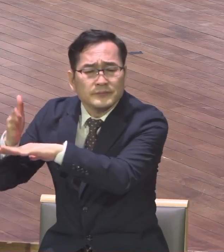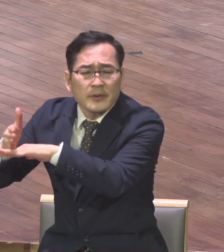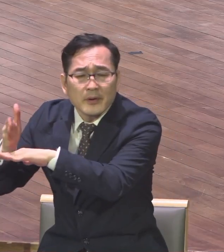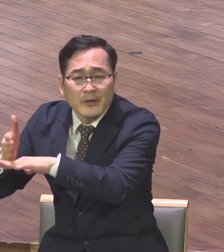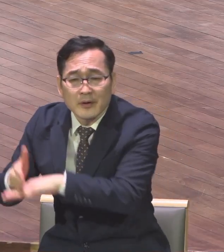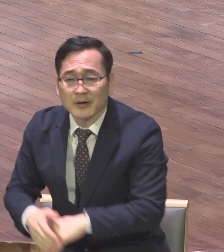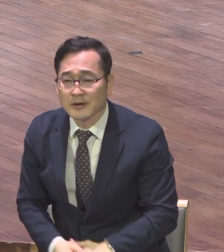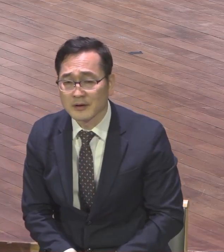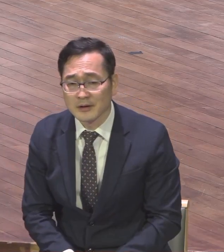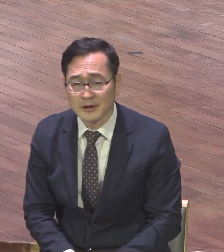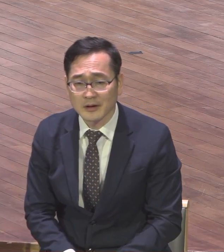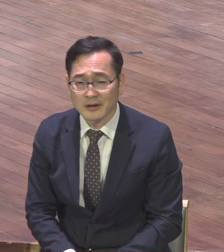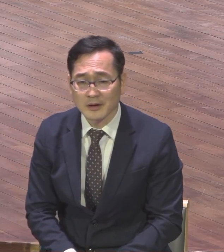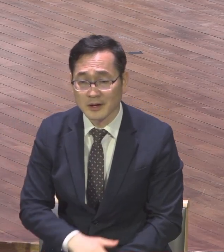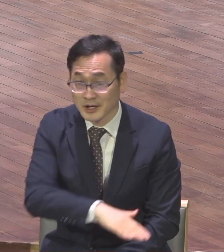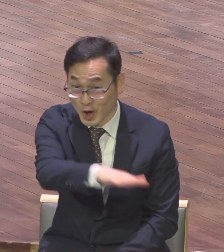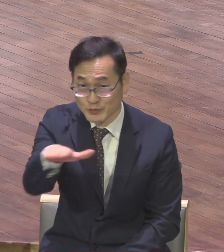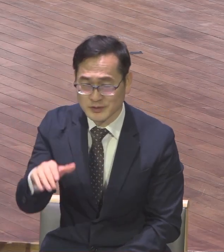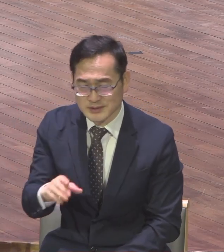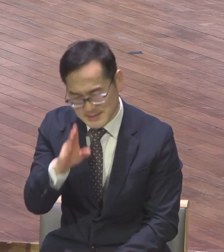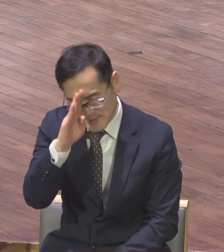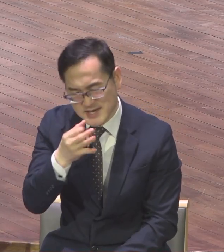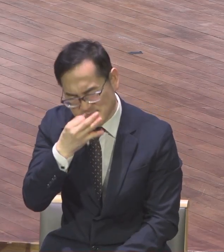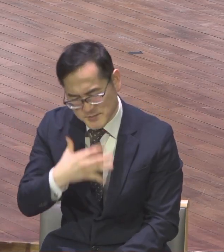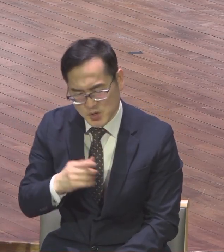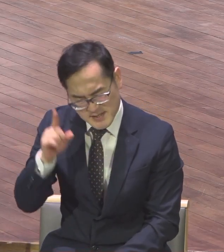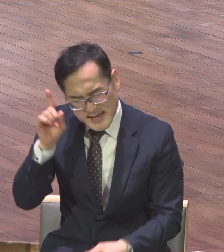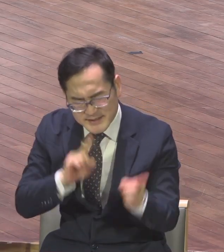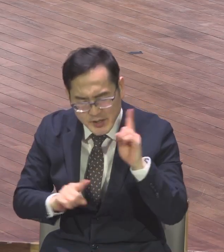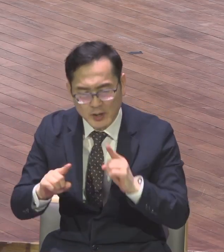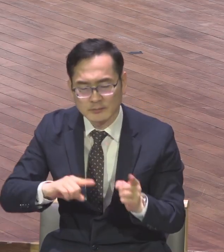모든 치유가 일어나길 바랍니다. 영계